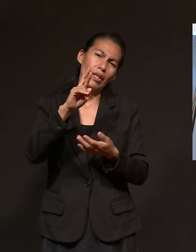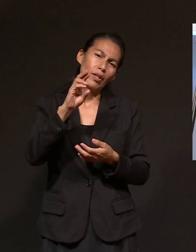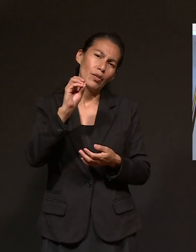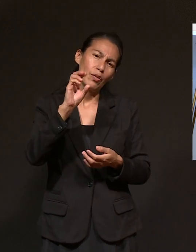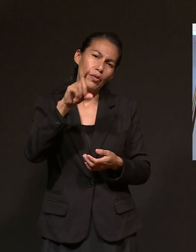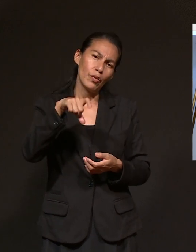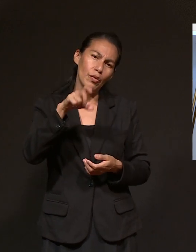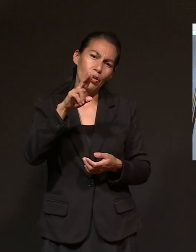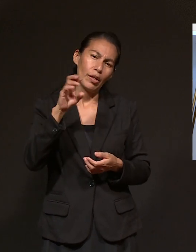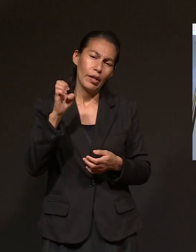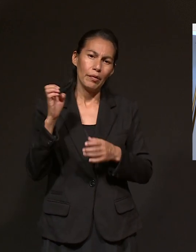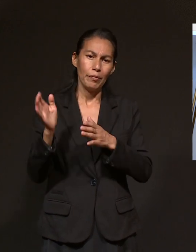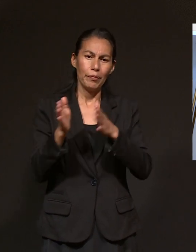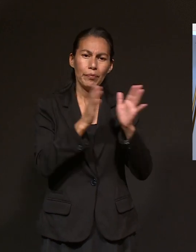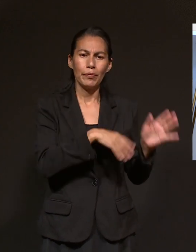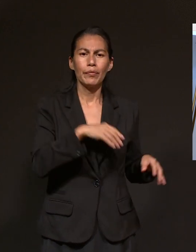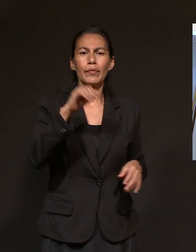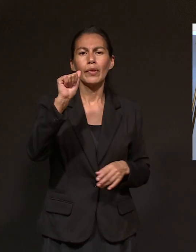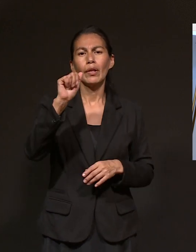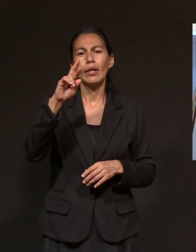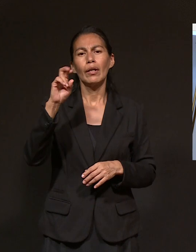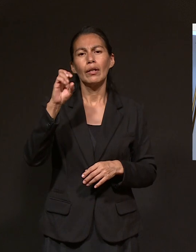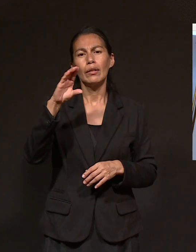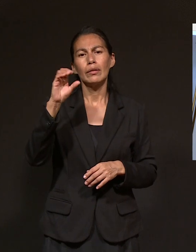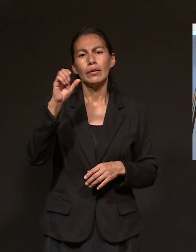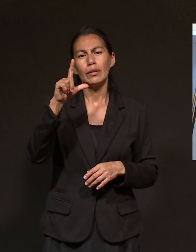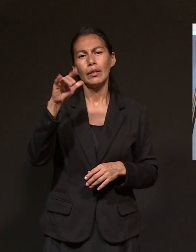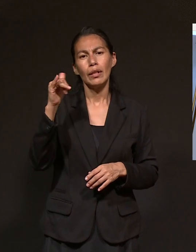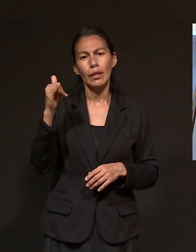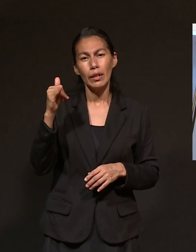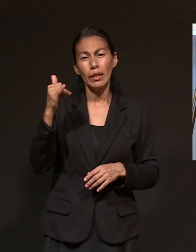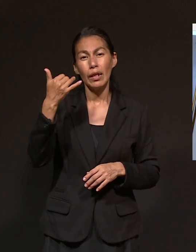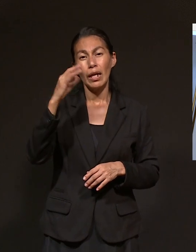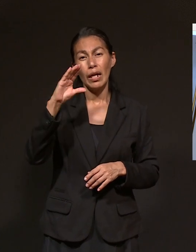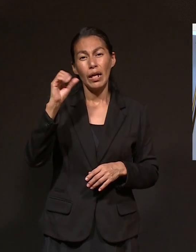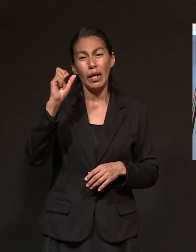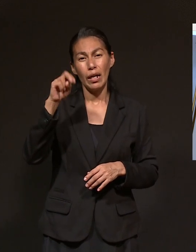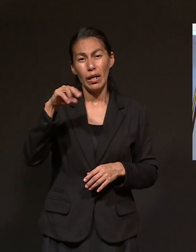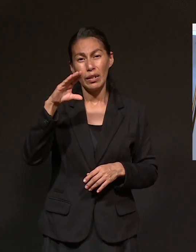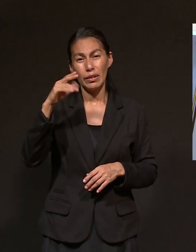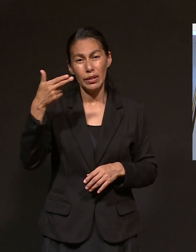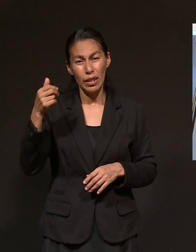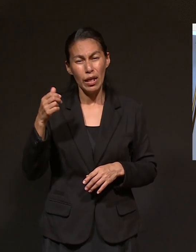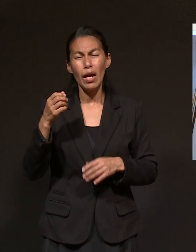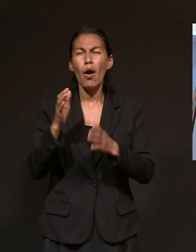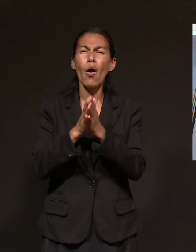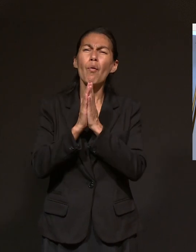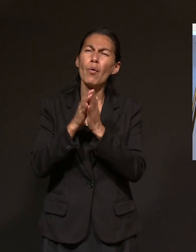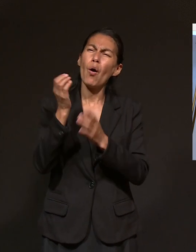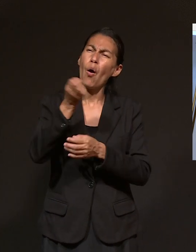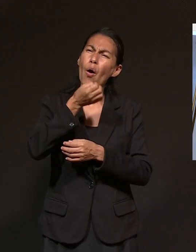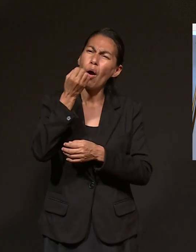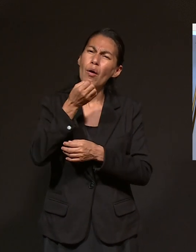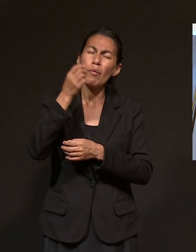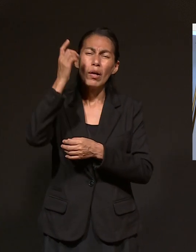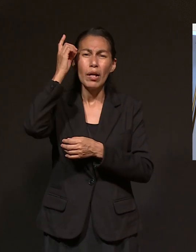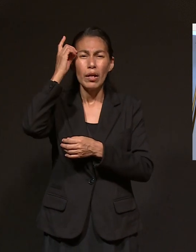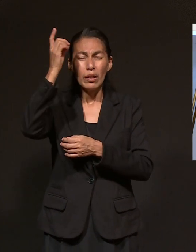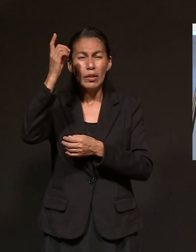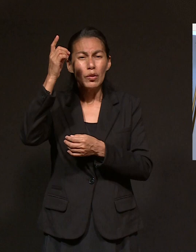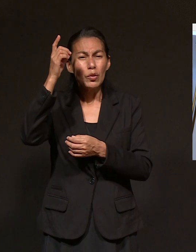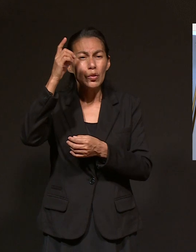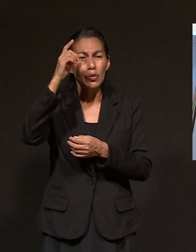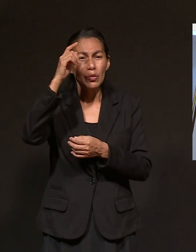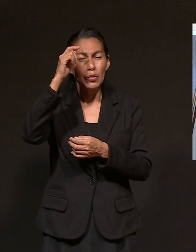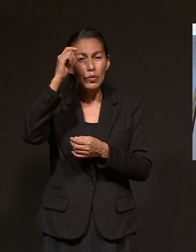Roque Por esto Araceli Canché Pide oración por Laura Beatriz Para que ella acepte a Jesús